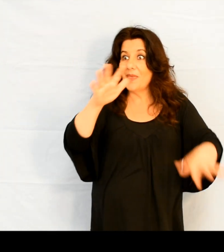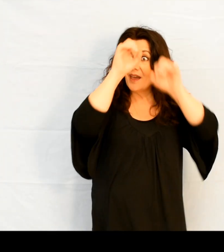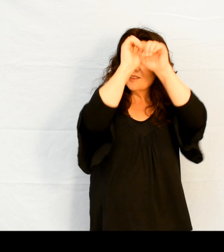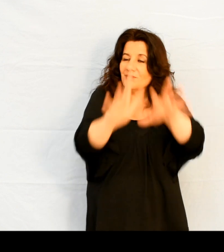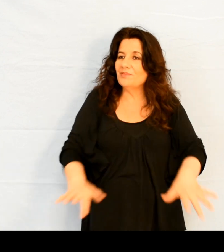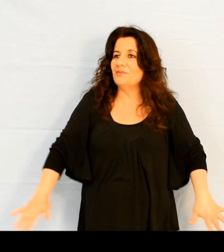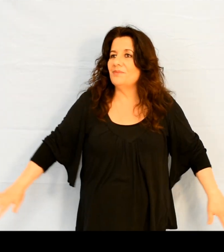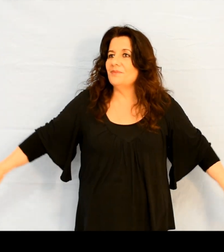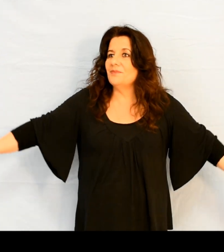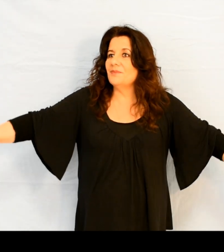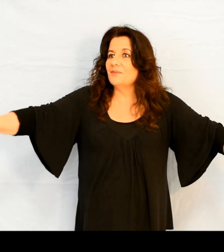elle obéit en tremblant.